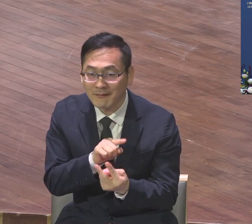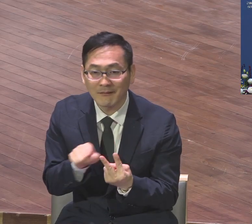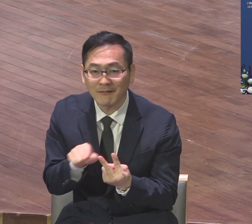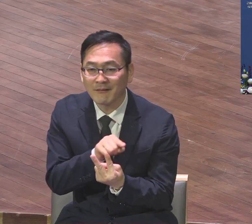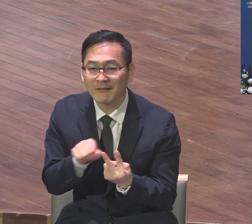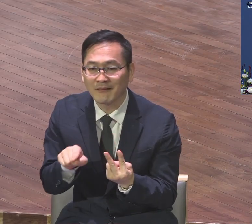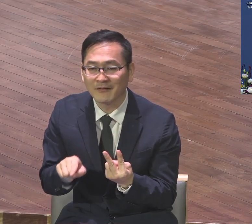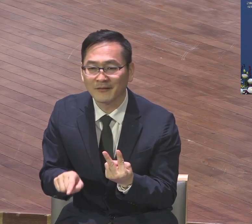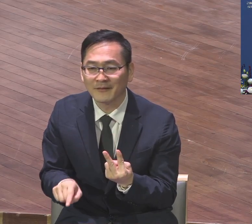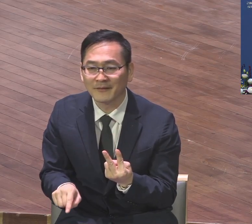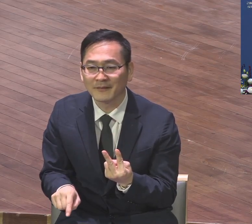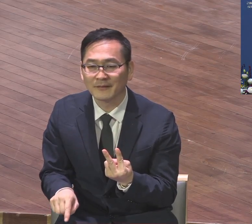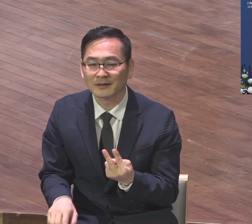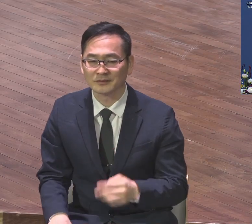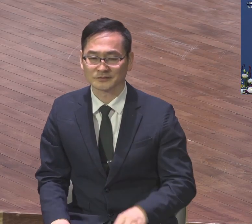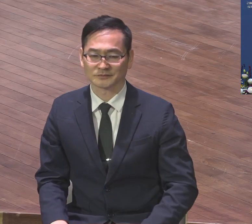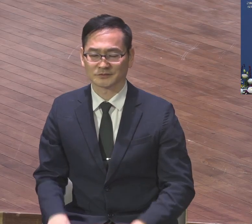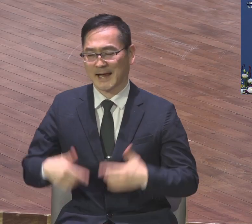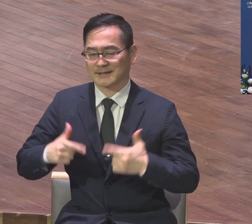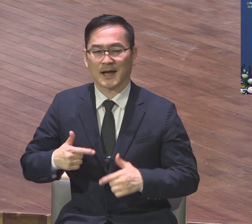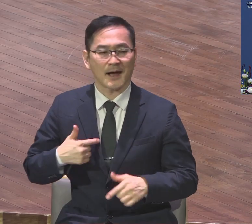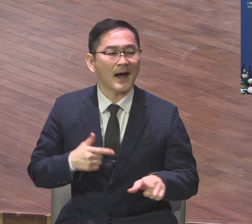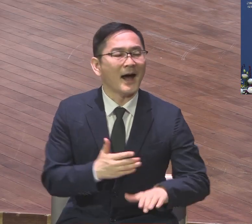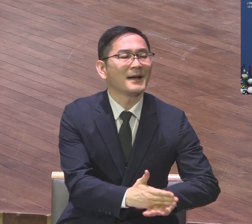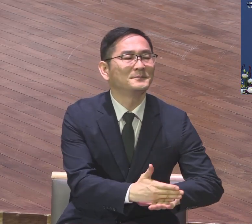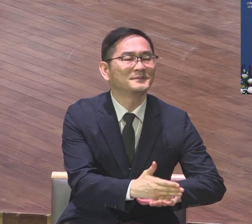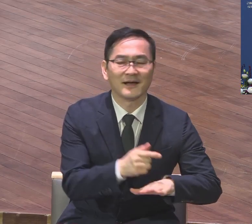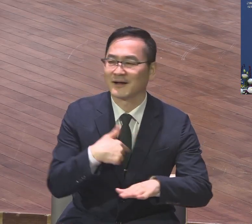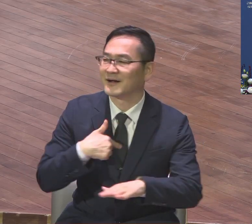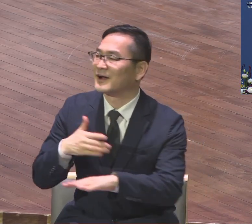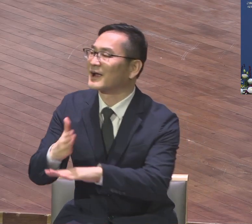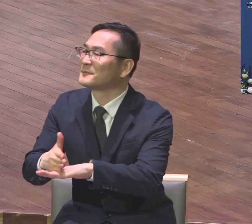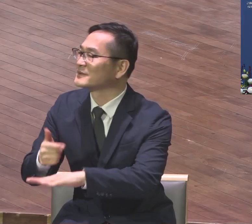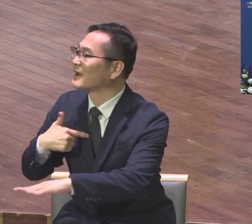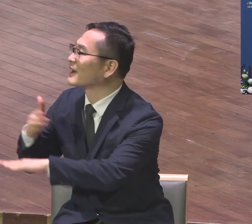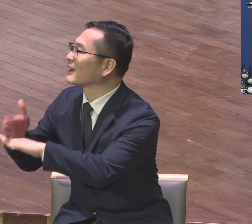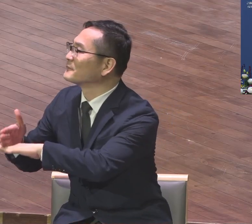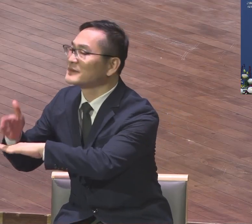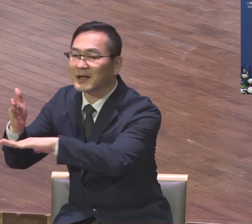한다. 감사가 그 몸에 배어 있다. 이런 사람은요,